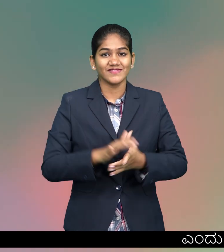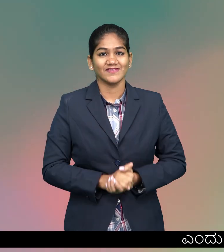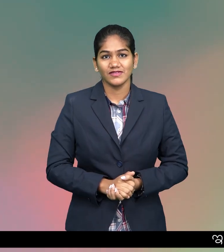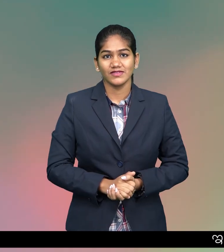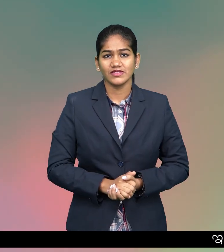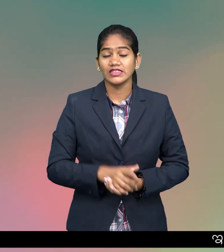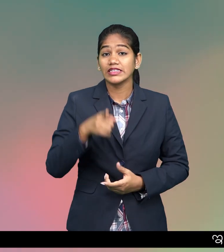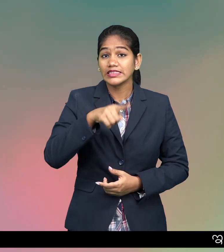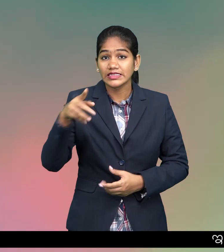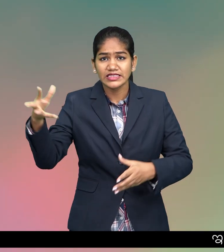ಇವುಗಳ ಸಹಿತ